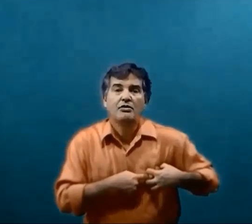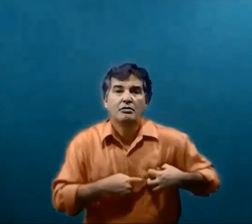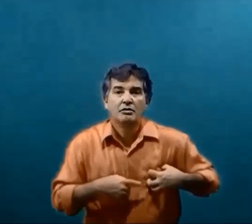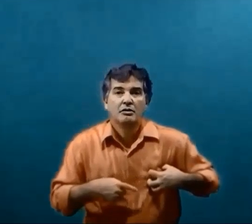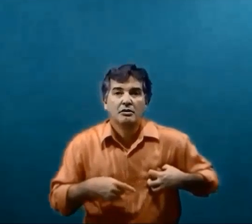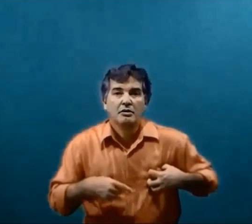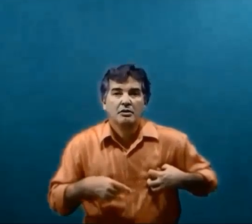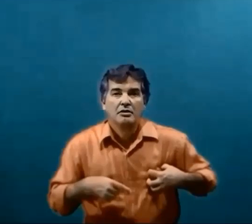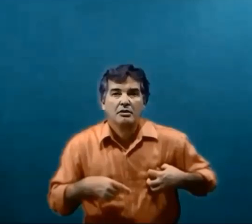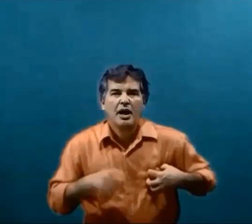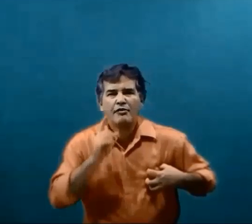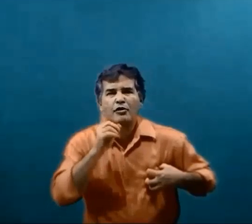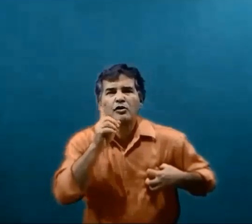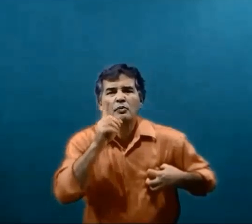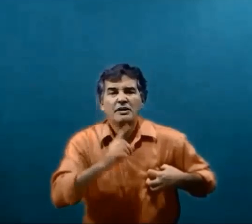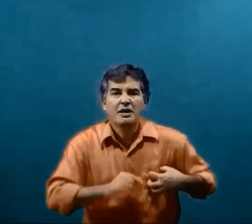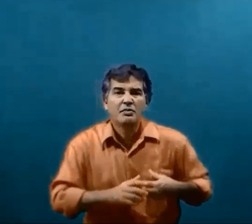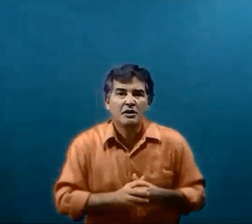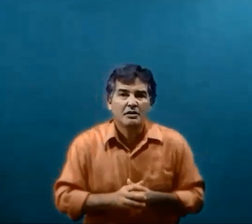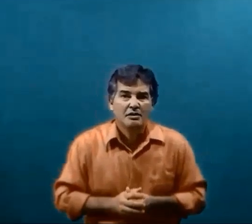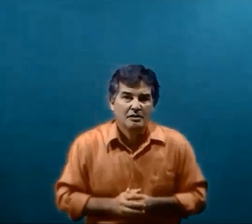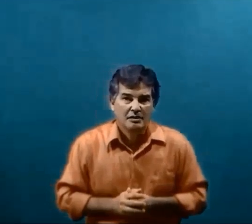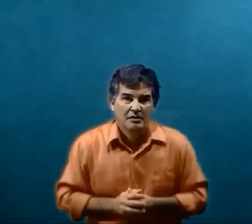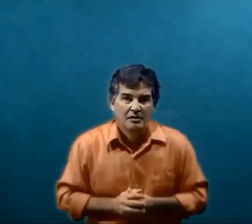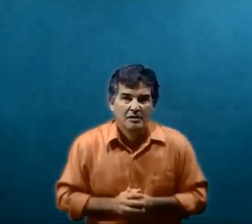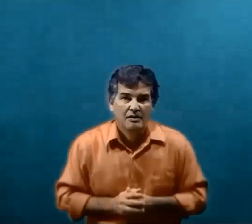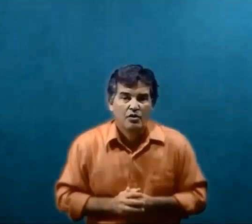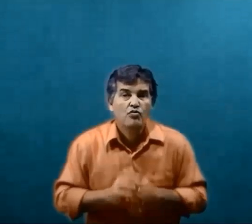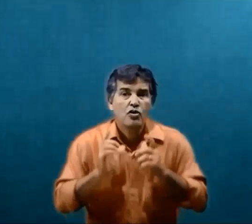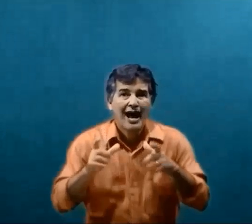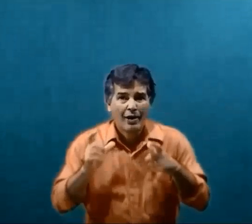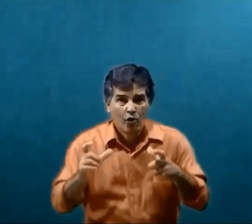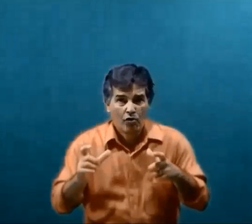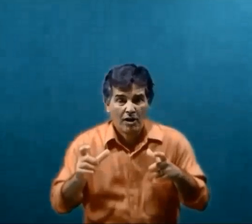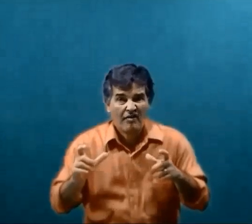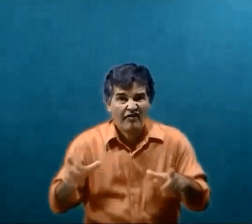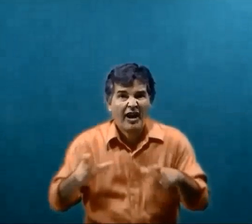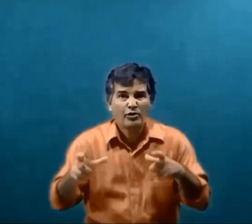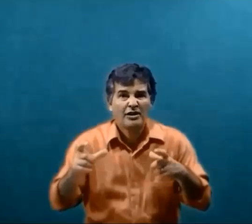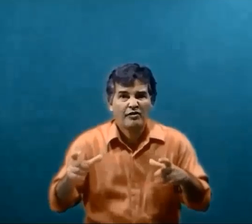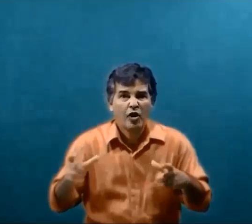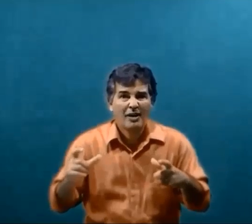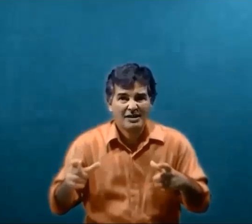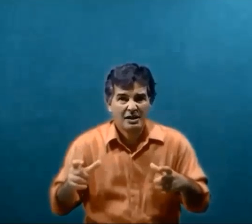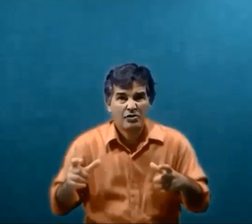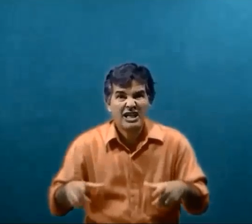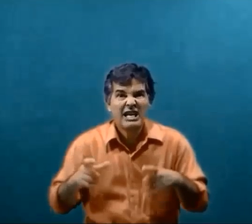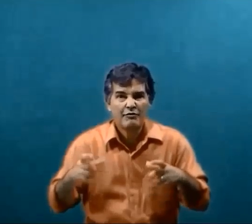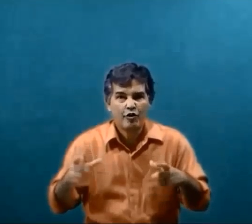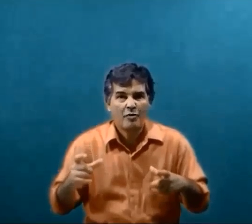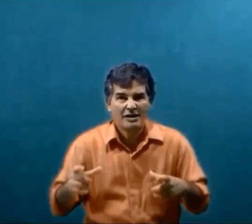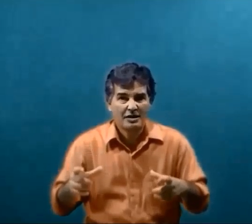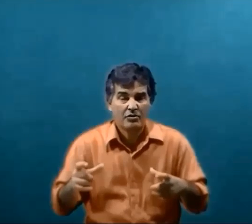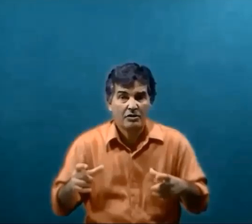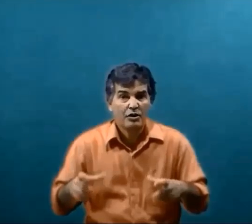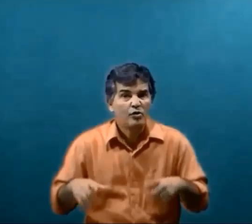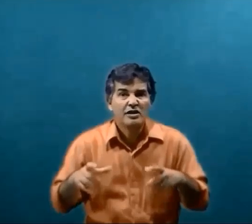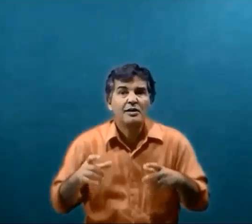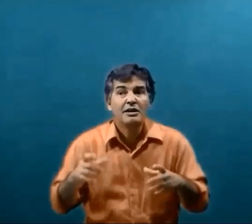coração, aí foi quando eu percebi que o buraco, a falta de formação, de informação, não se limita